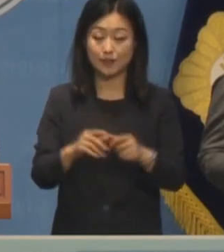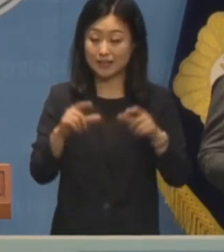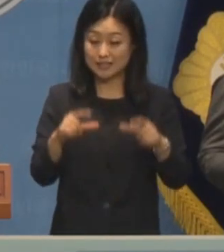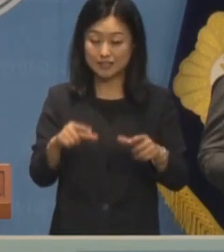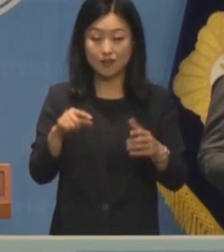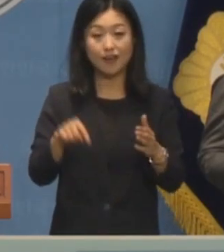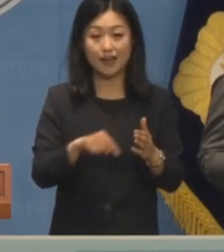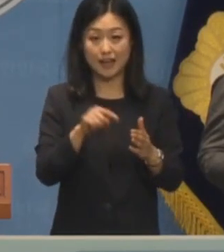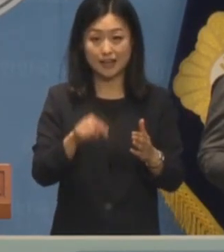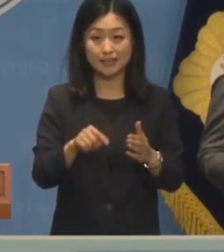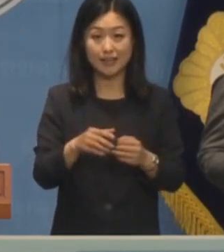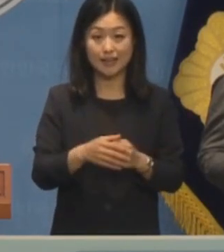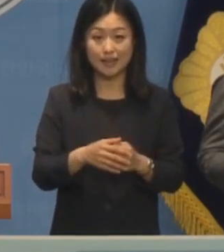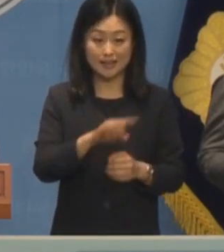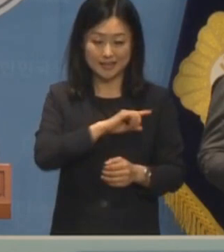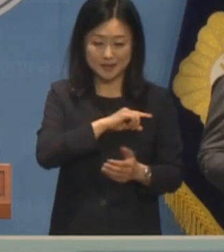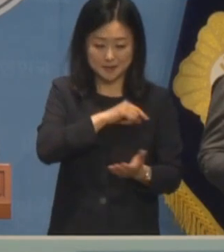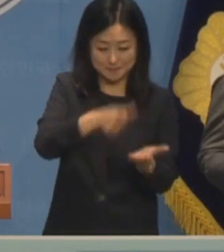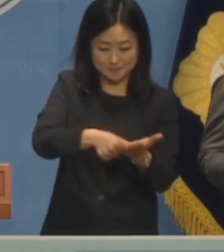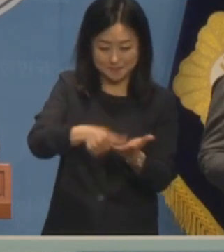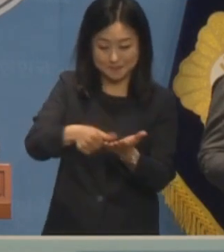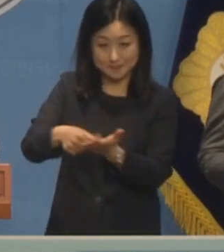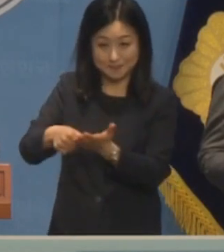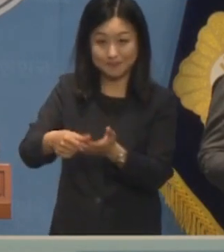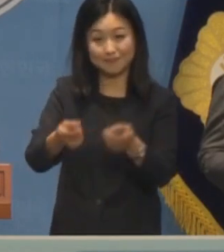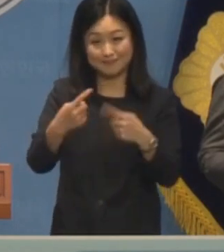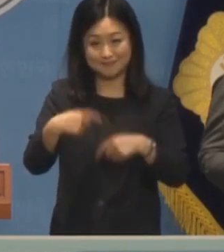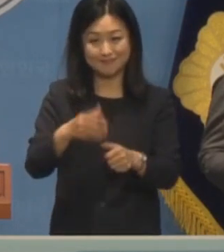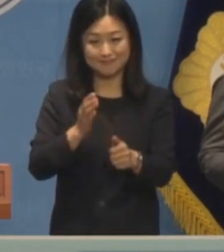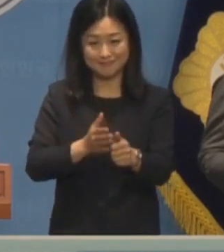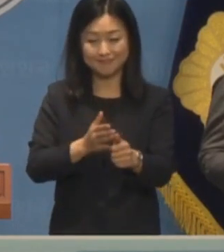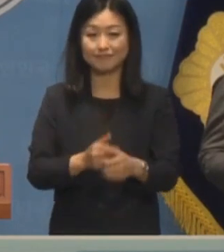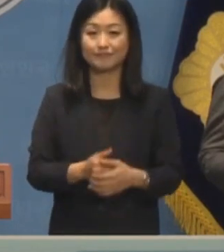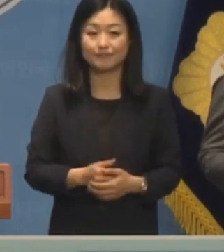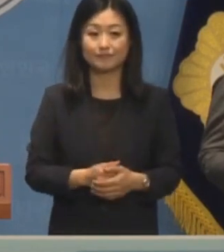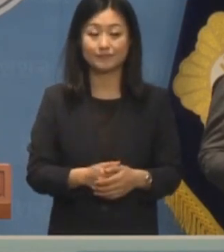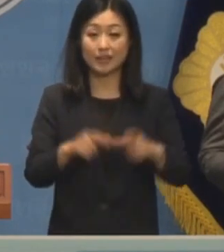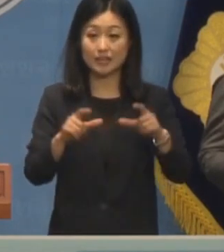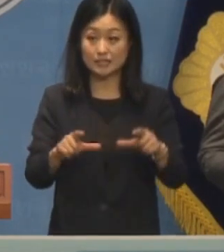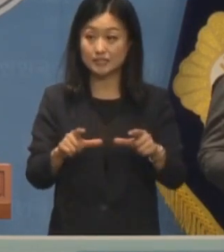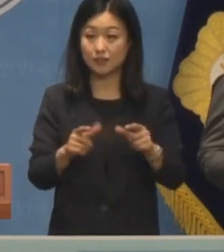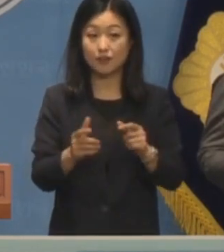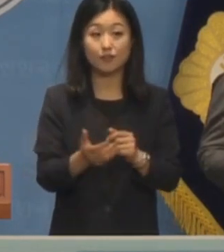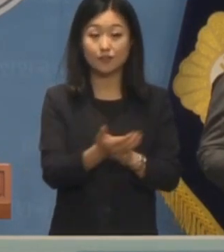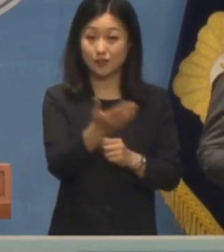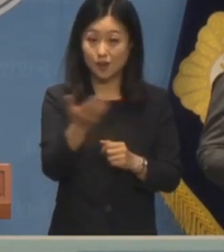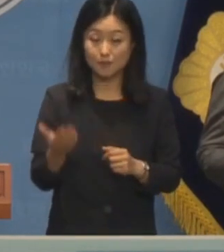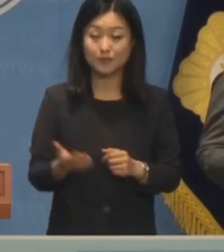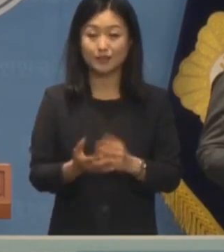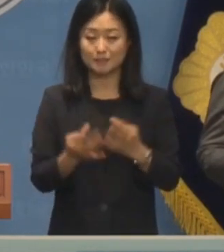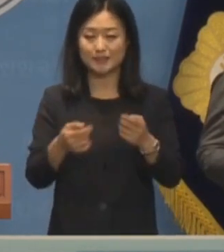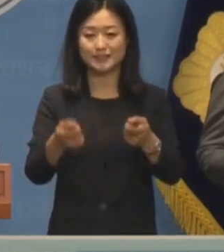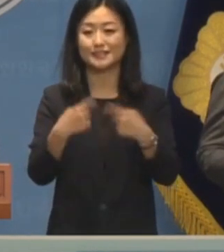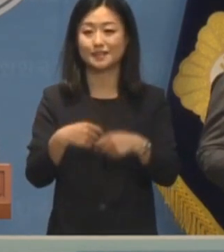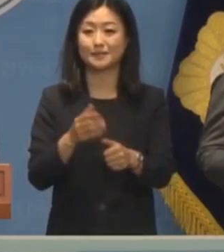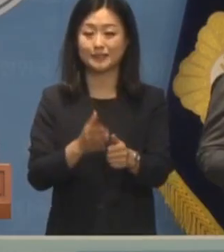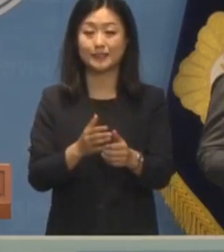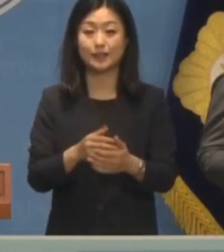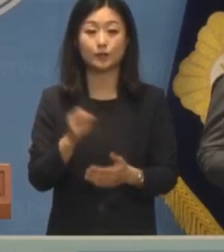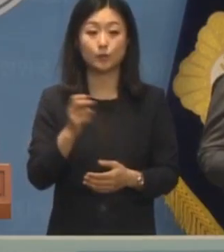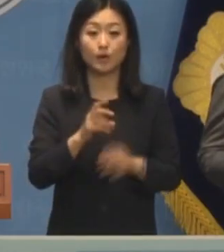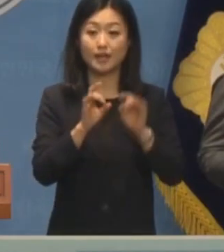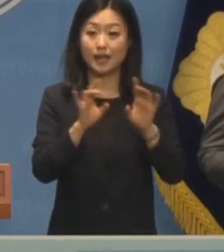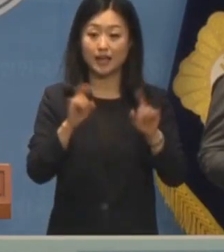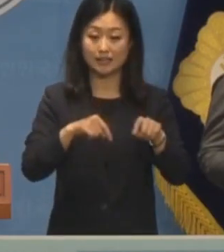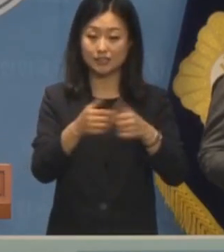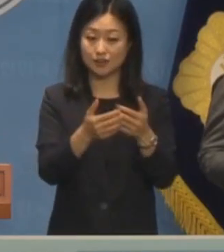있는 서명란에 참여하셔서 동참해 주시고 지역별 유권자 대회에도 적극 참여해 주시기 바랍니다. 그리고 각